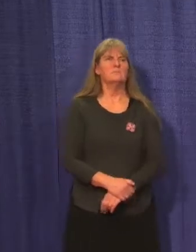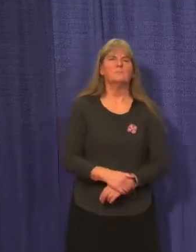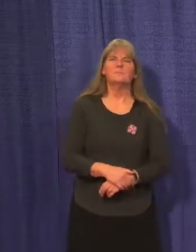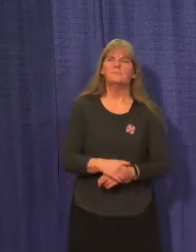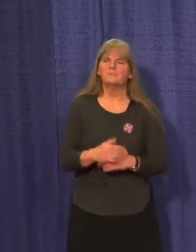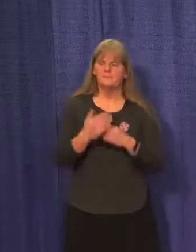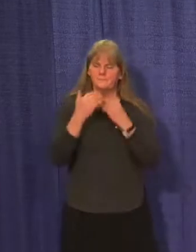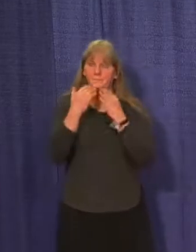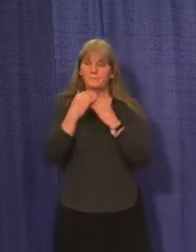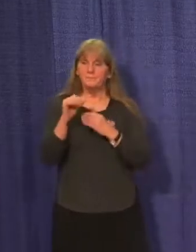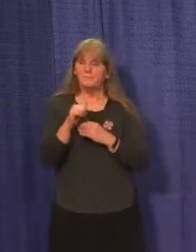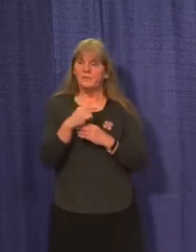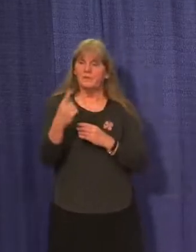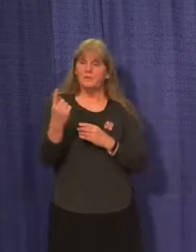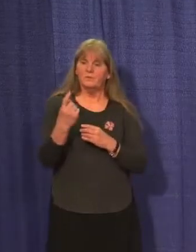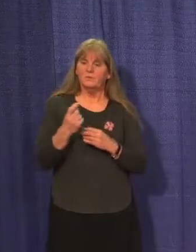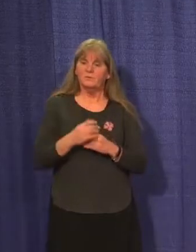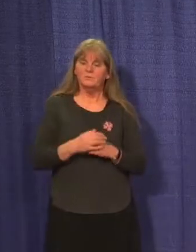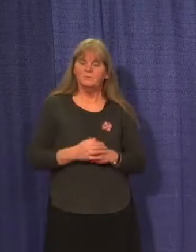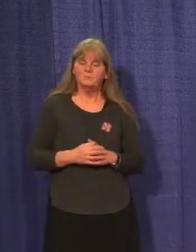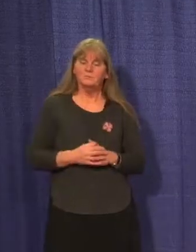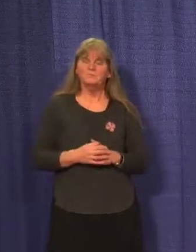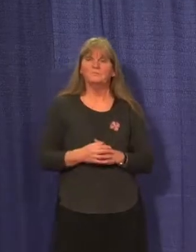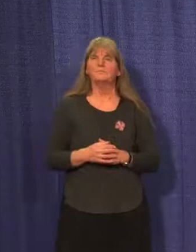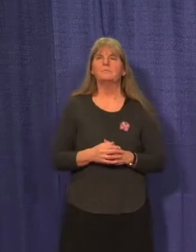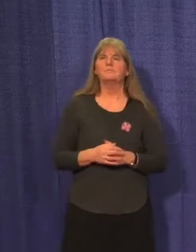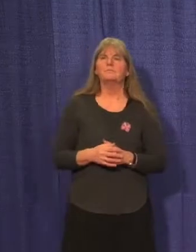Merci. Avez-vous une autre question, Claudiane?